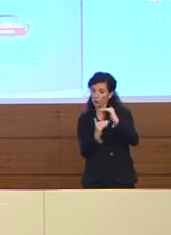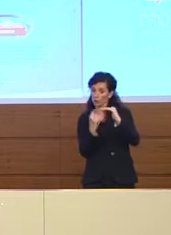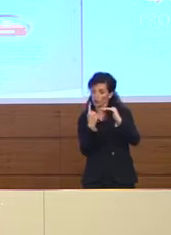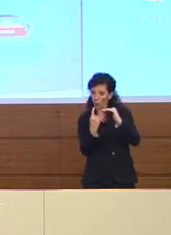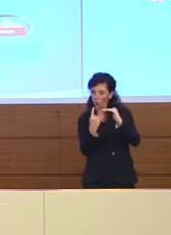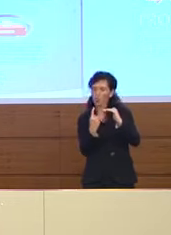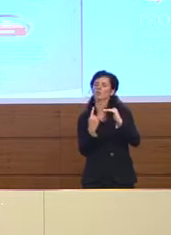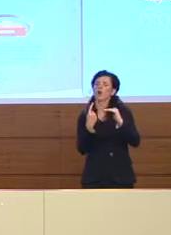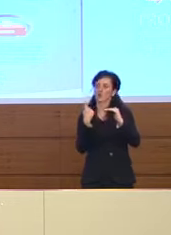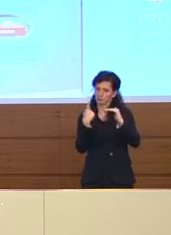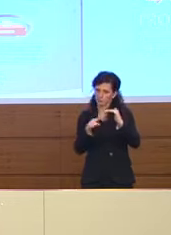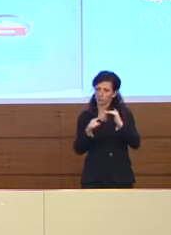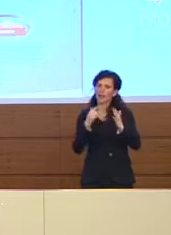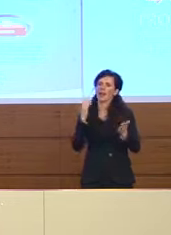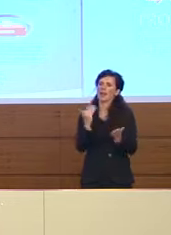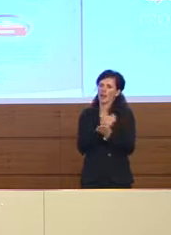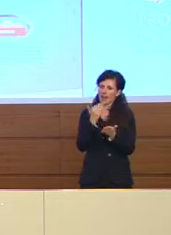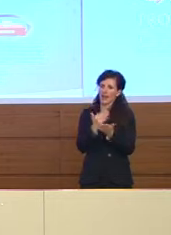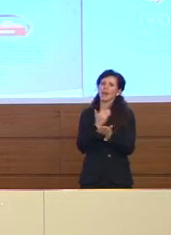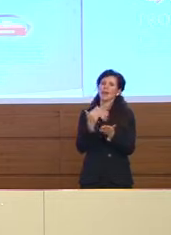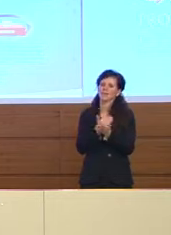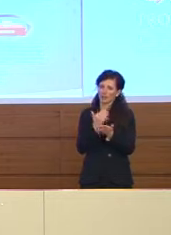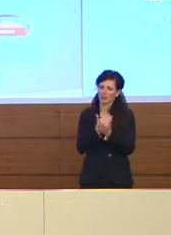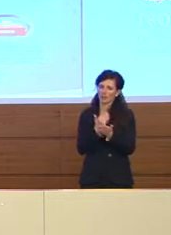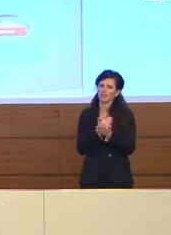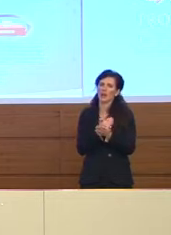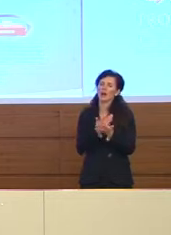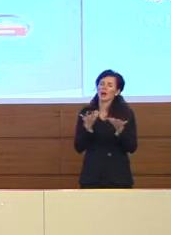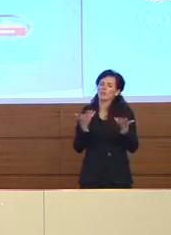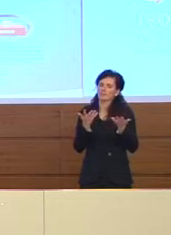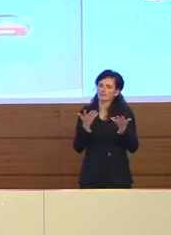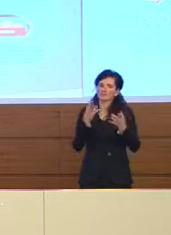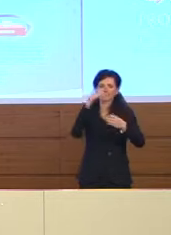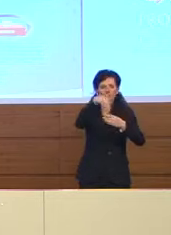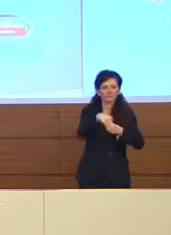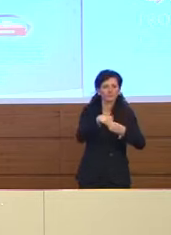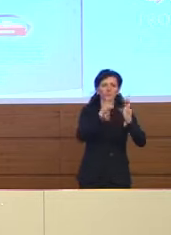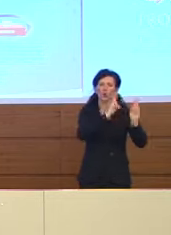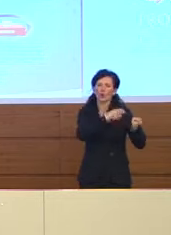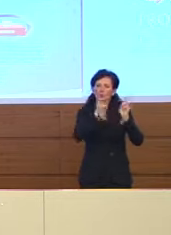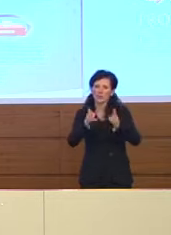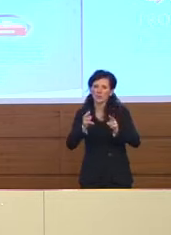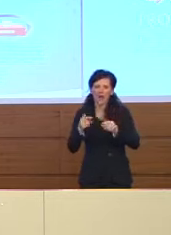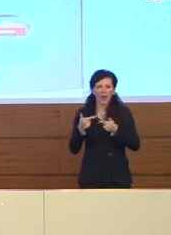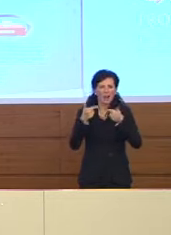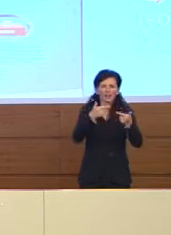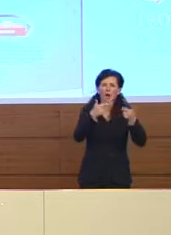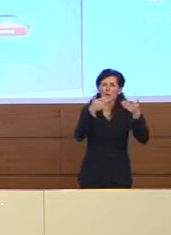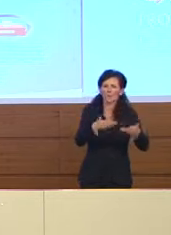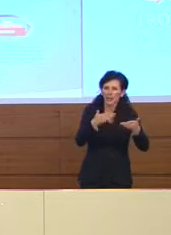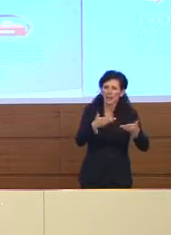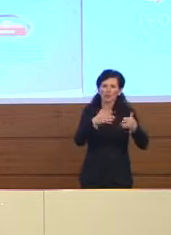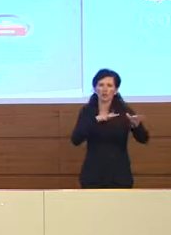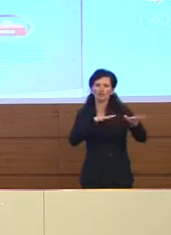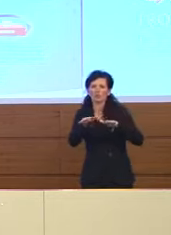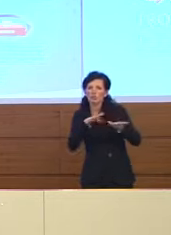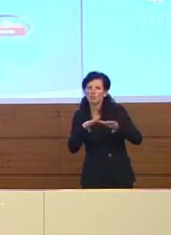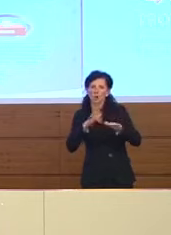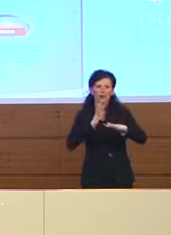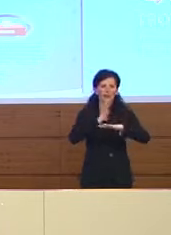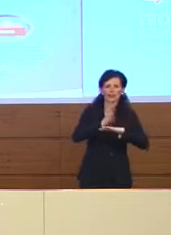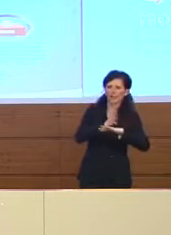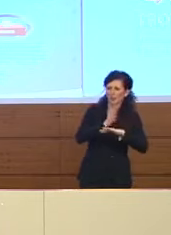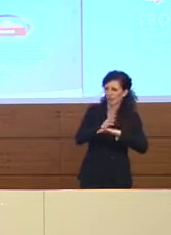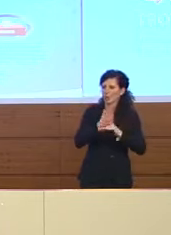di nuovo quella pressione su alle strutture del sistema sanitario nazionale in particolare